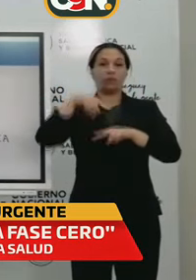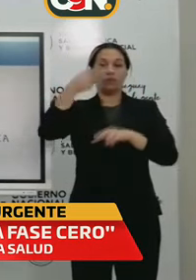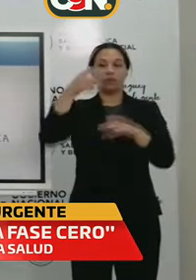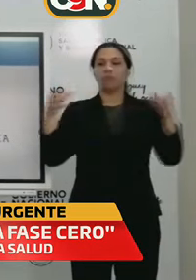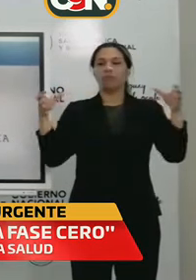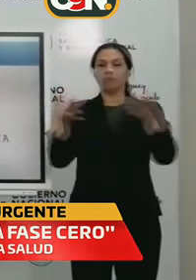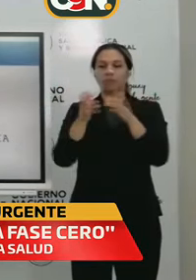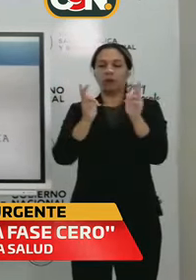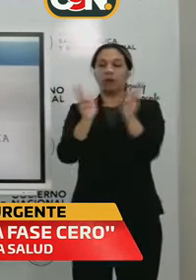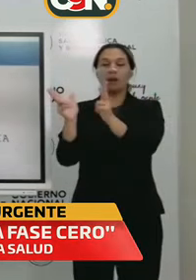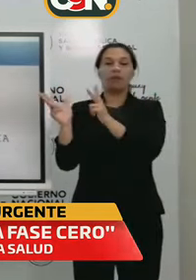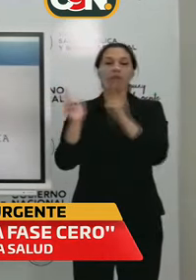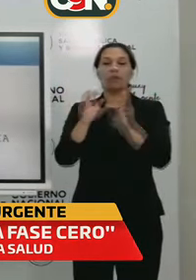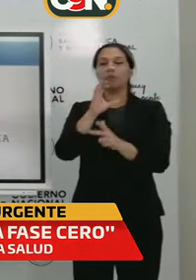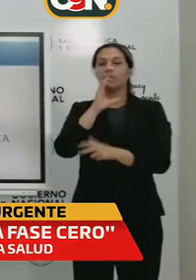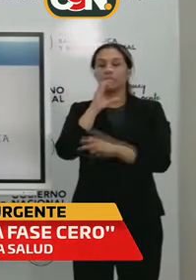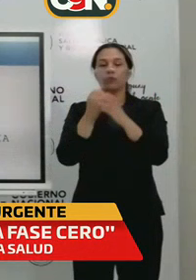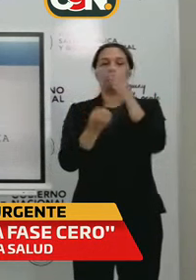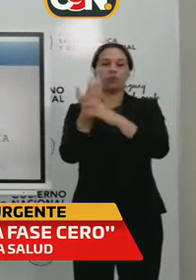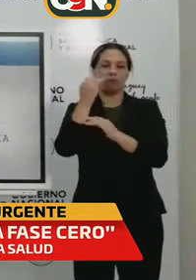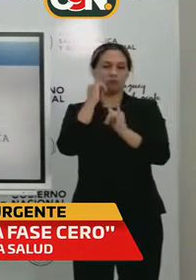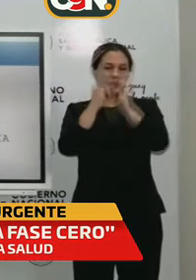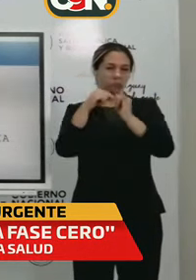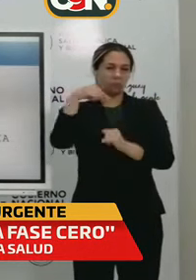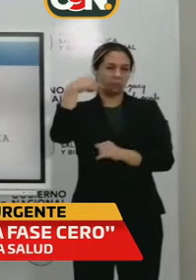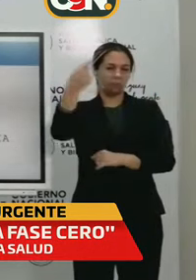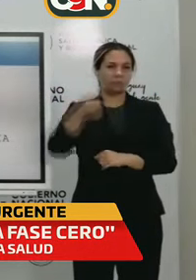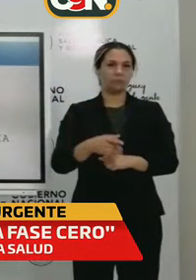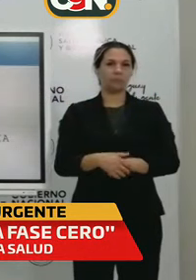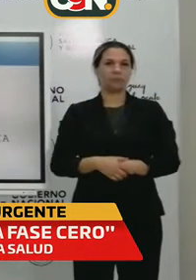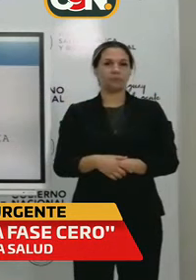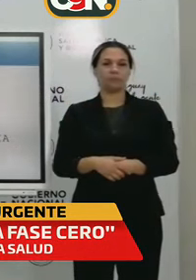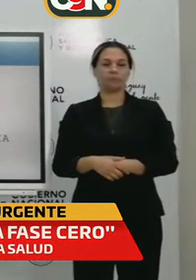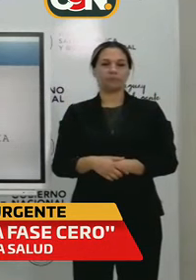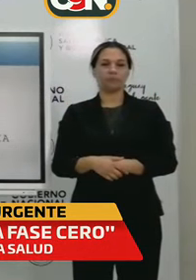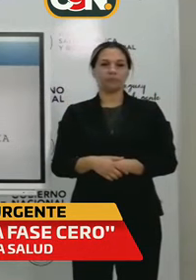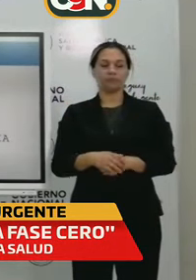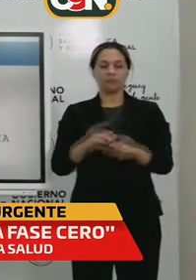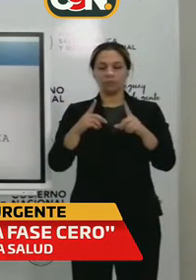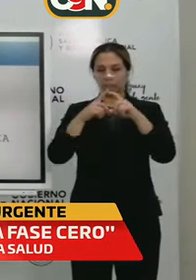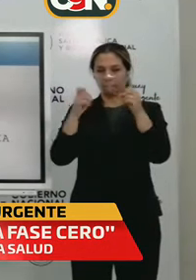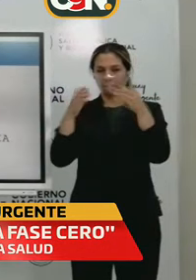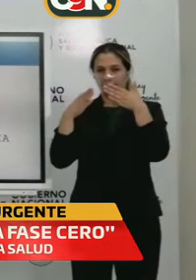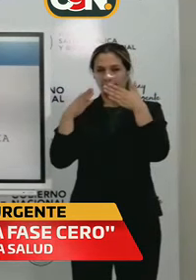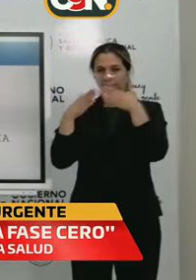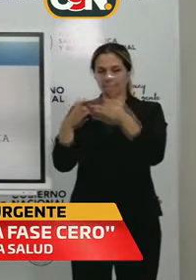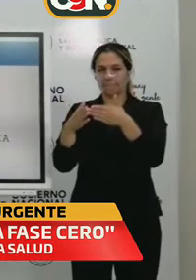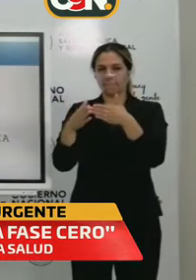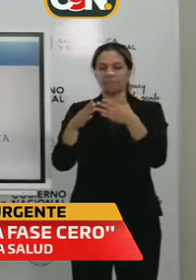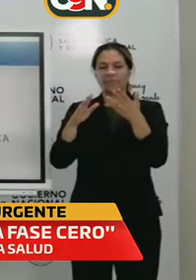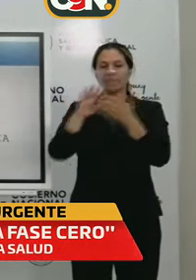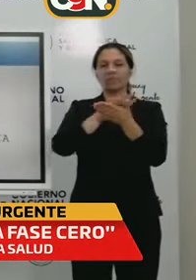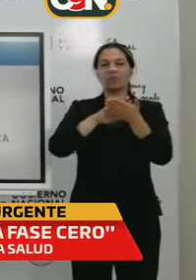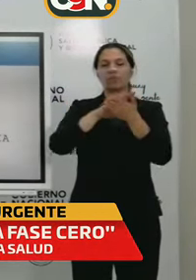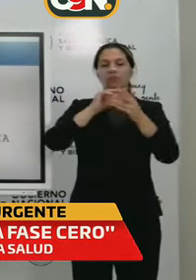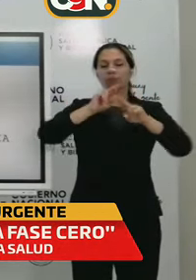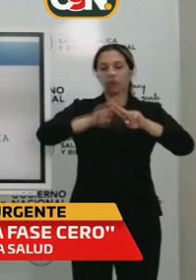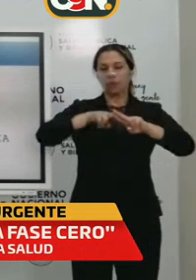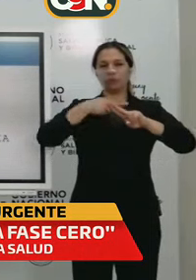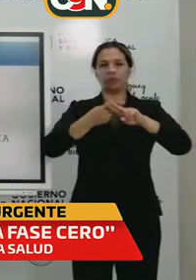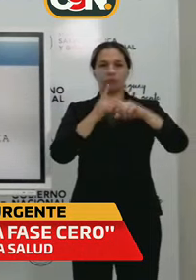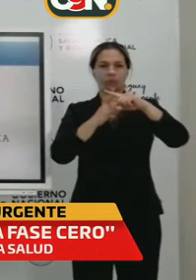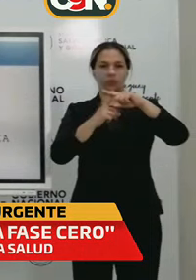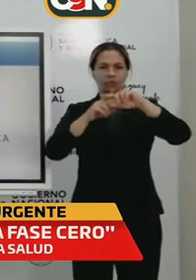económico tengamos alguna novedad. Última consulta. Asunción Post Noticias. ¿Los casos de reinfección por COVID ya